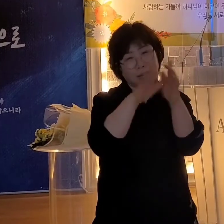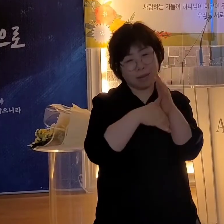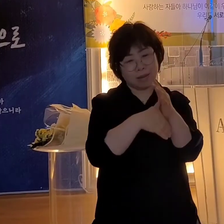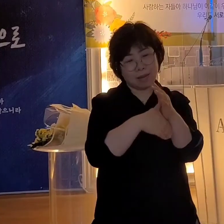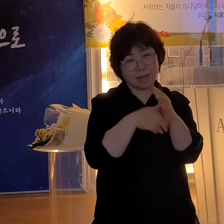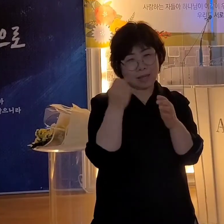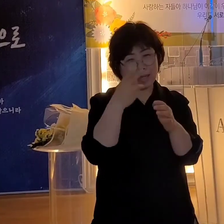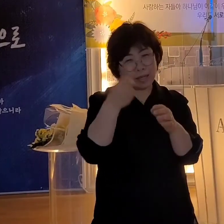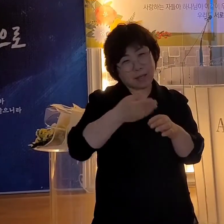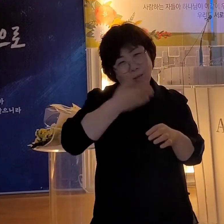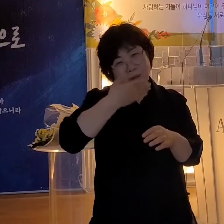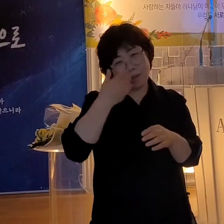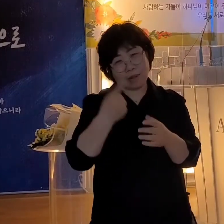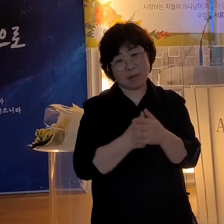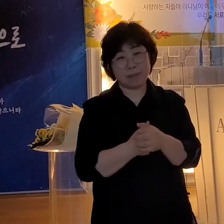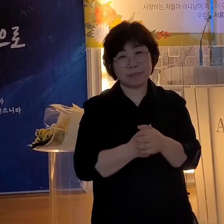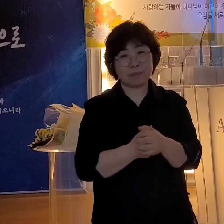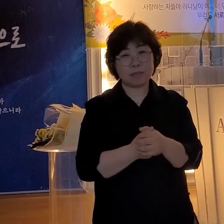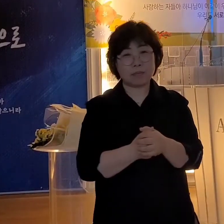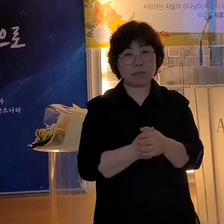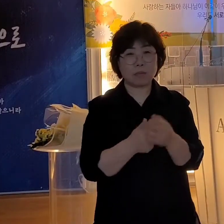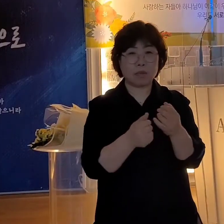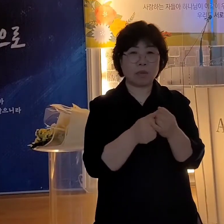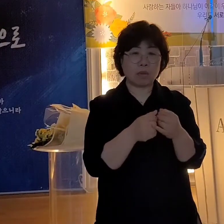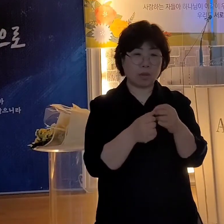먹으러. 나 이러네.